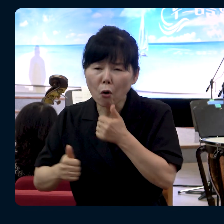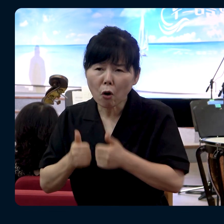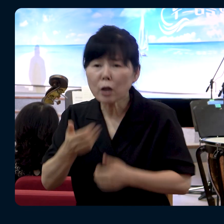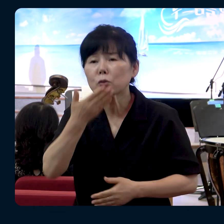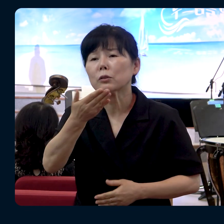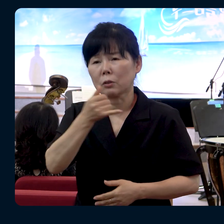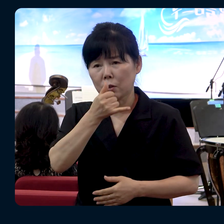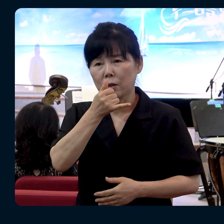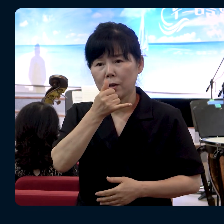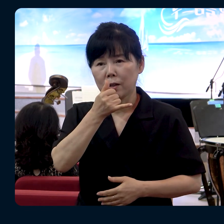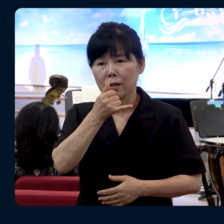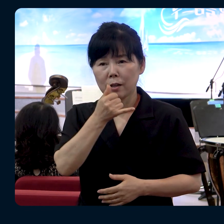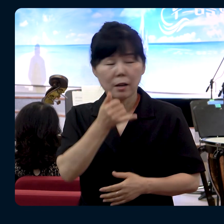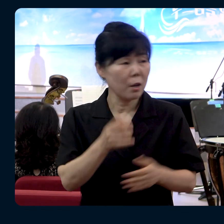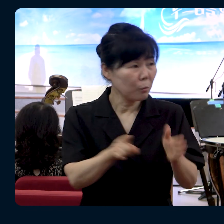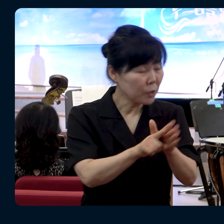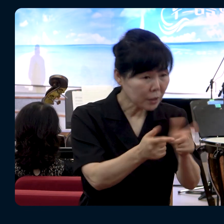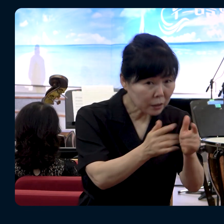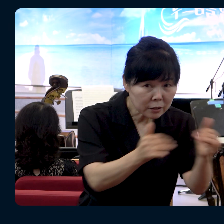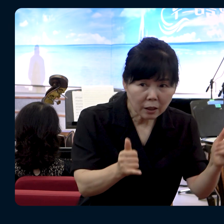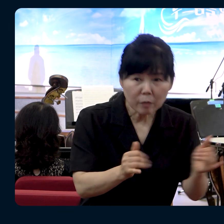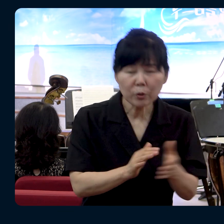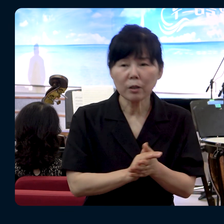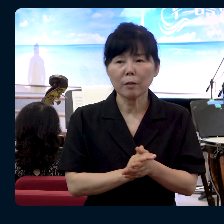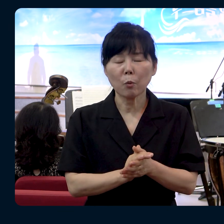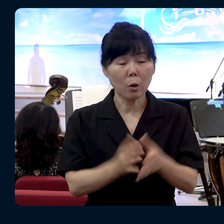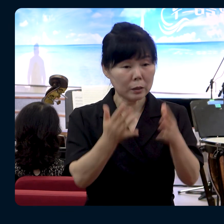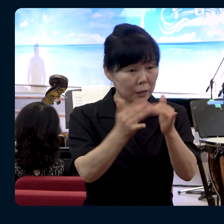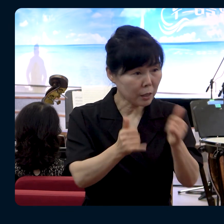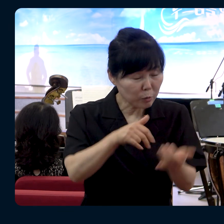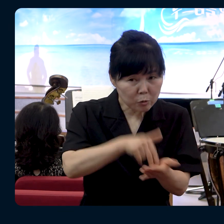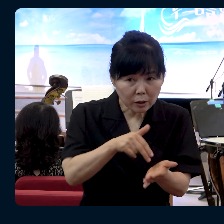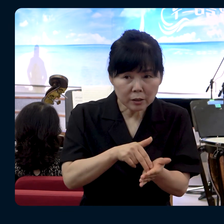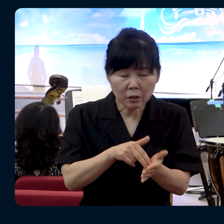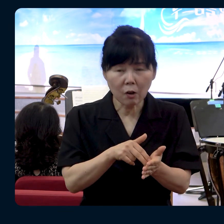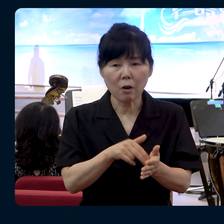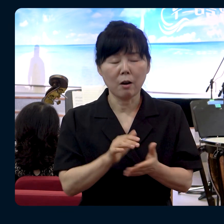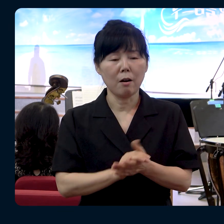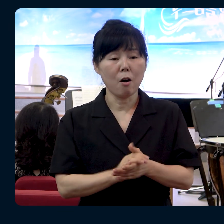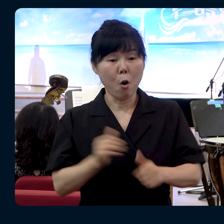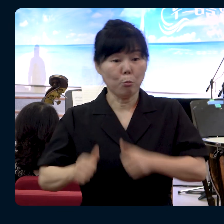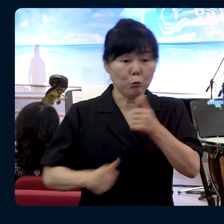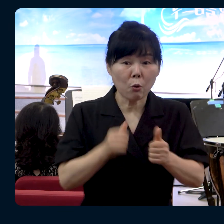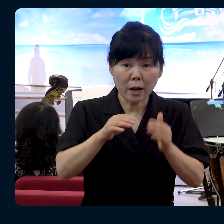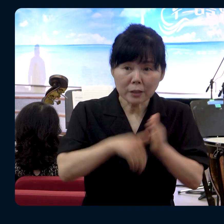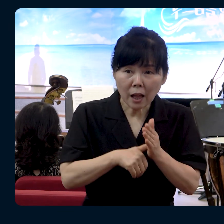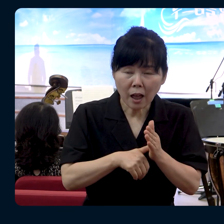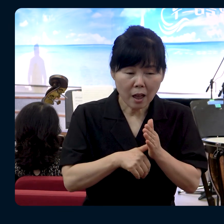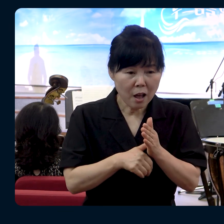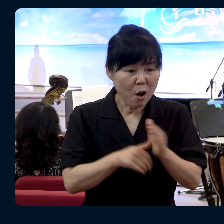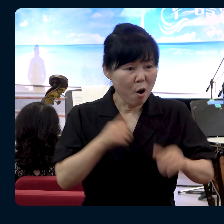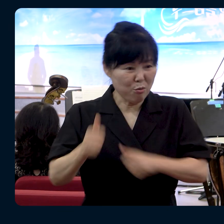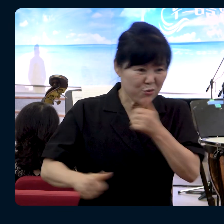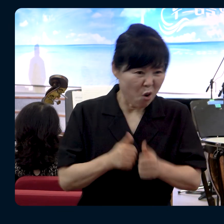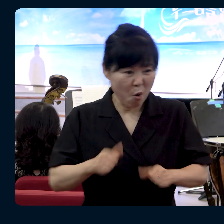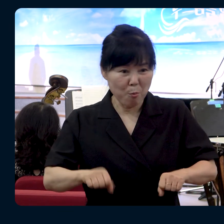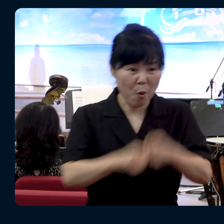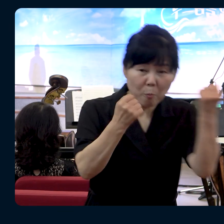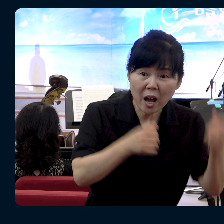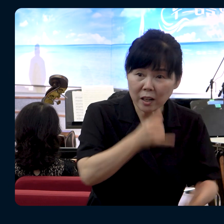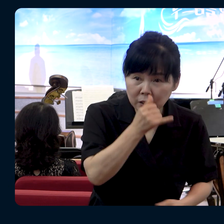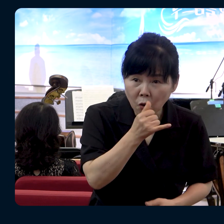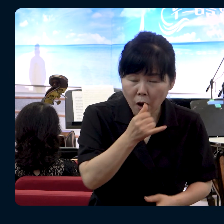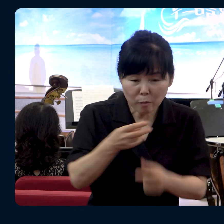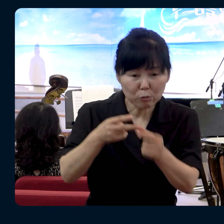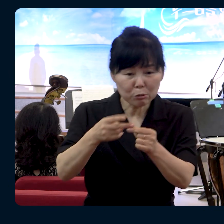됩니다. 사람들은 분노가 있을 때 둘 중에 하나죠. 분노를 누군가한테 쏟아내든지 아니면 혼자